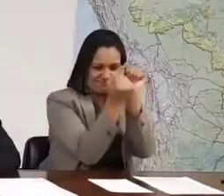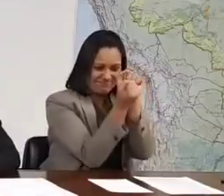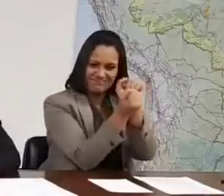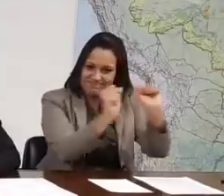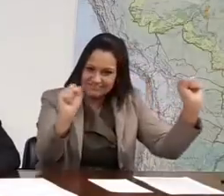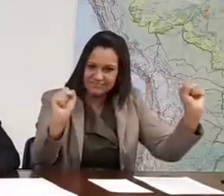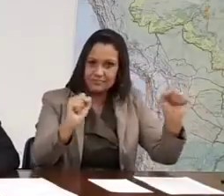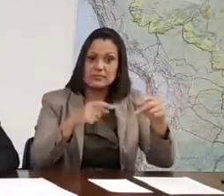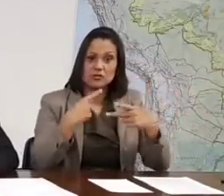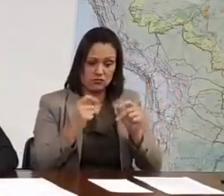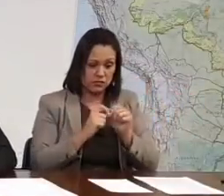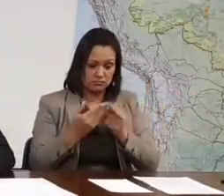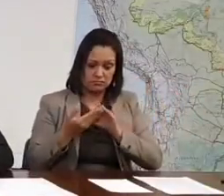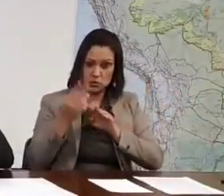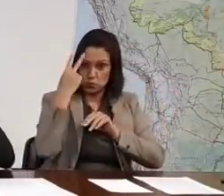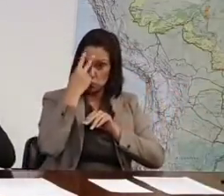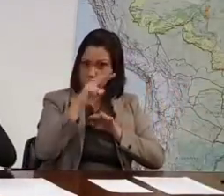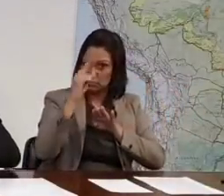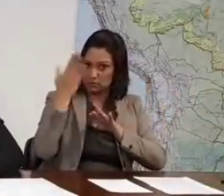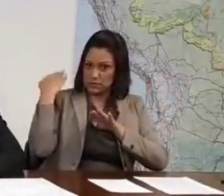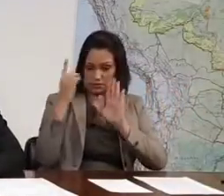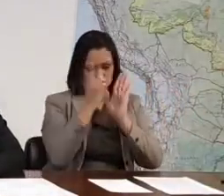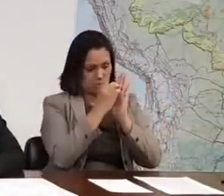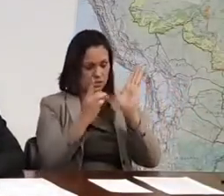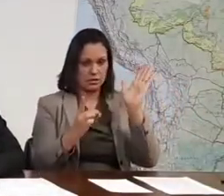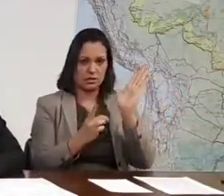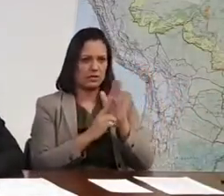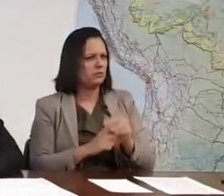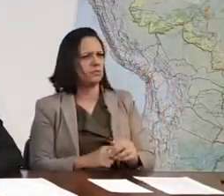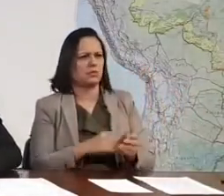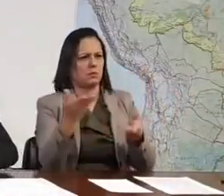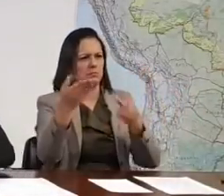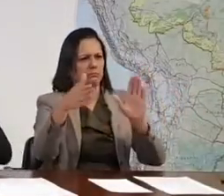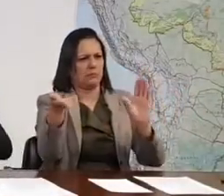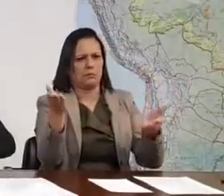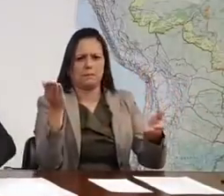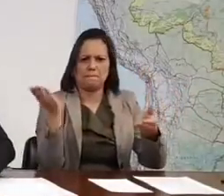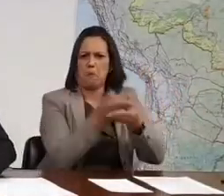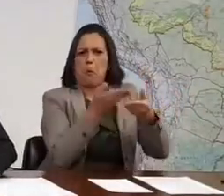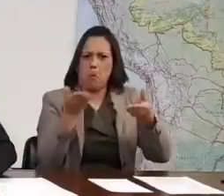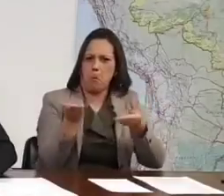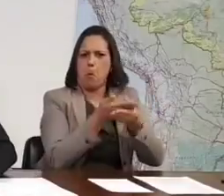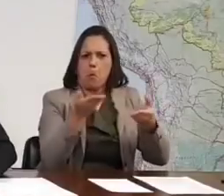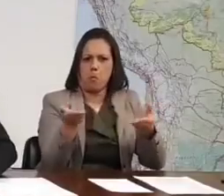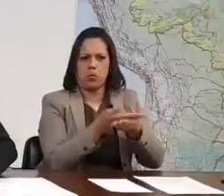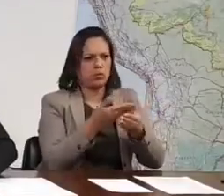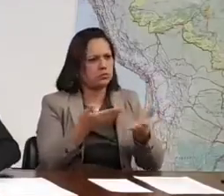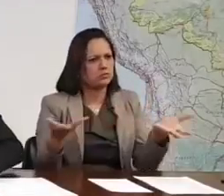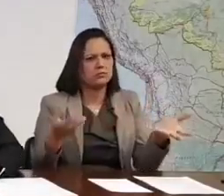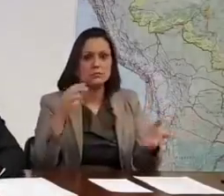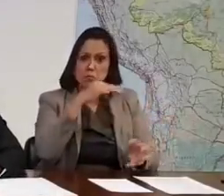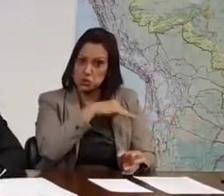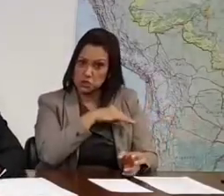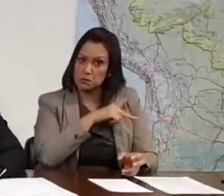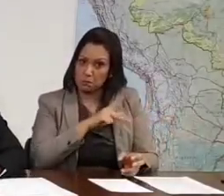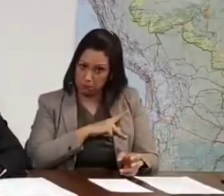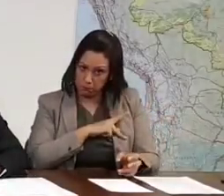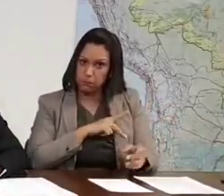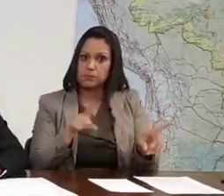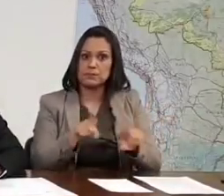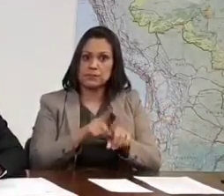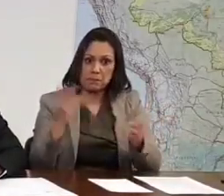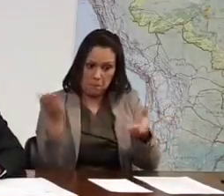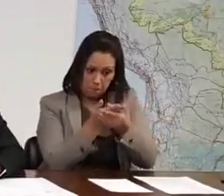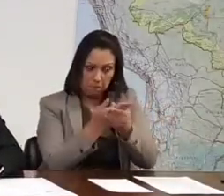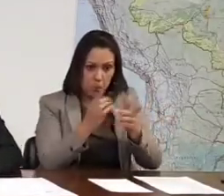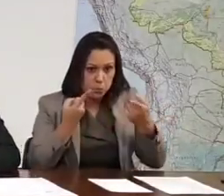de 2 semanas e depois começaram a pipocar ações na Justiça. O próprio Ministério Público entrou com uma ação